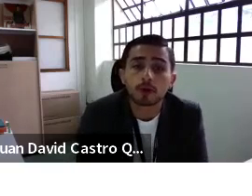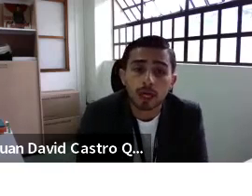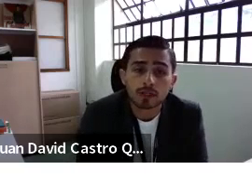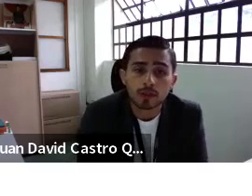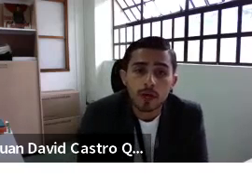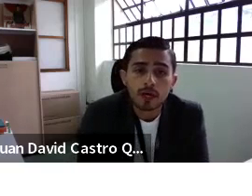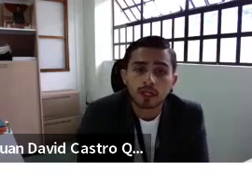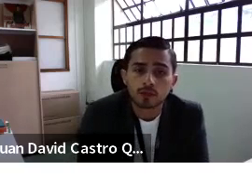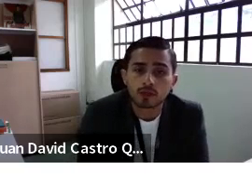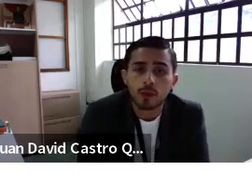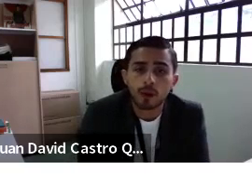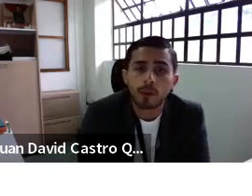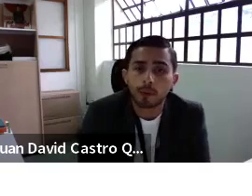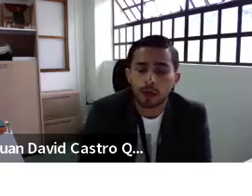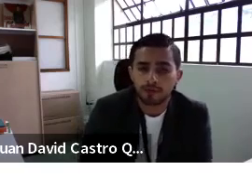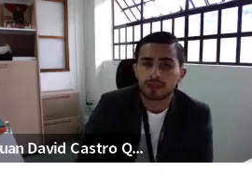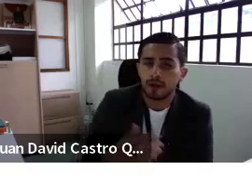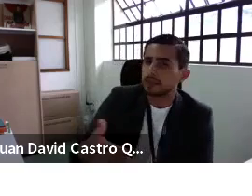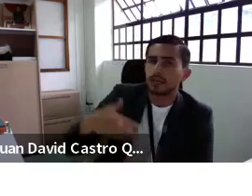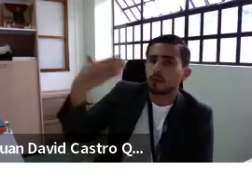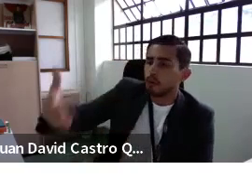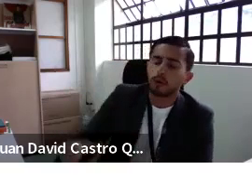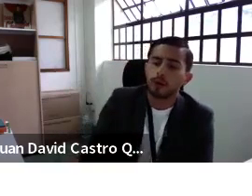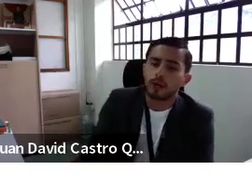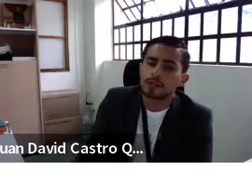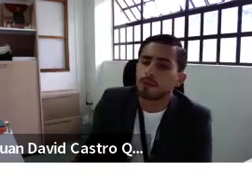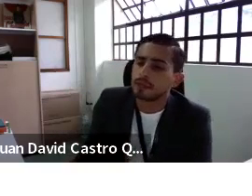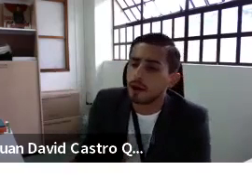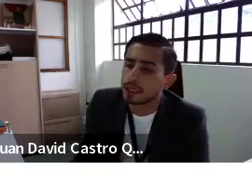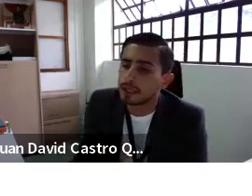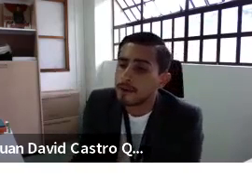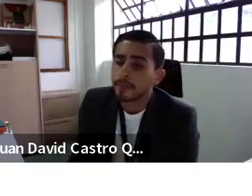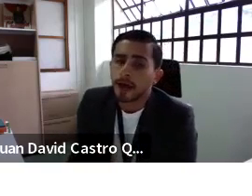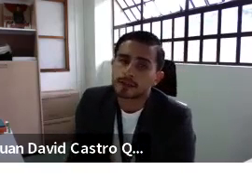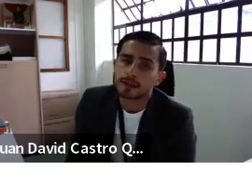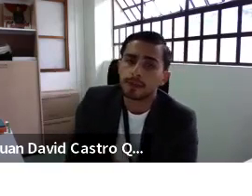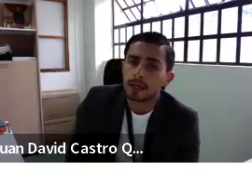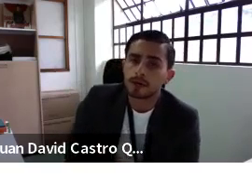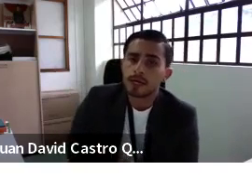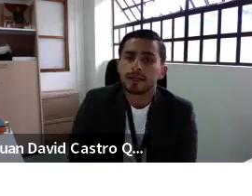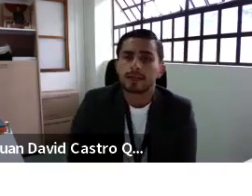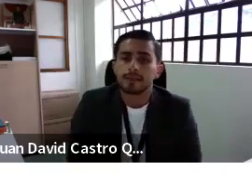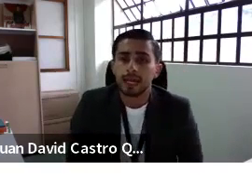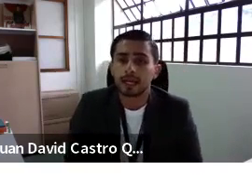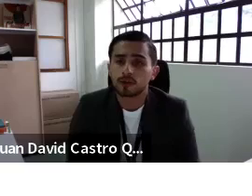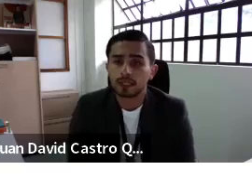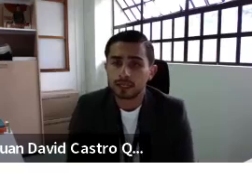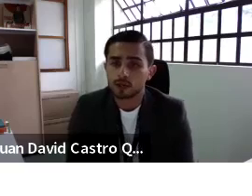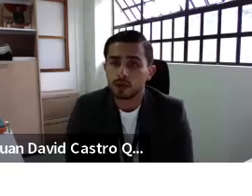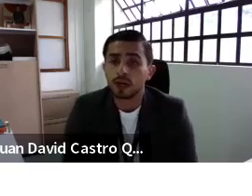contexto y entonces cómo puedo apropiarlo efectivamente que es un poco de lo que les comentaba ahorita antes del video y asimilar que no se trata sólo de